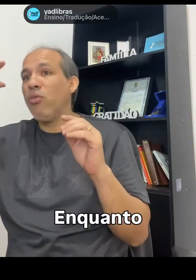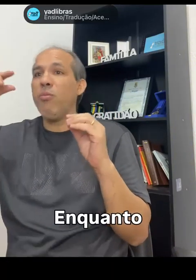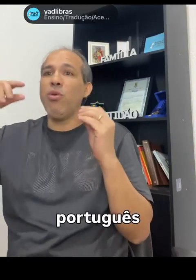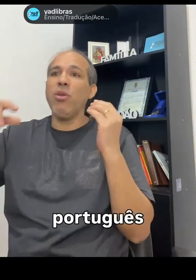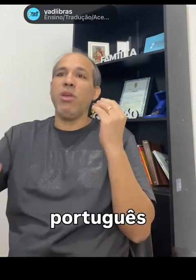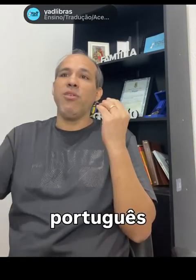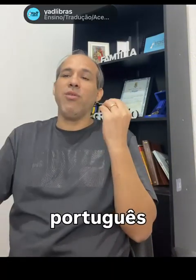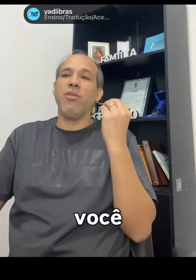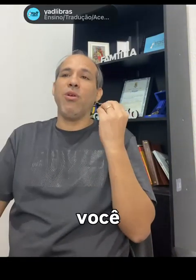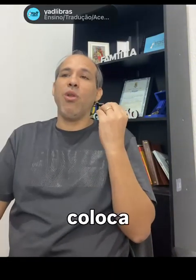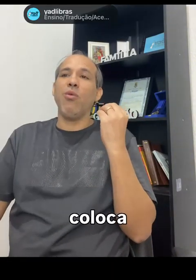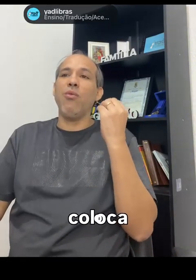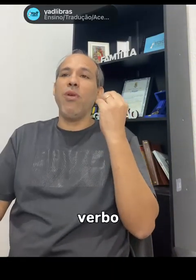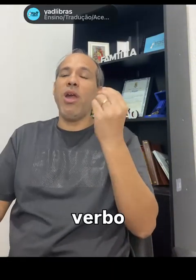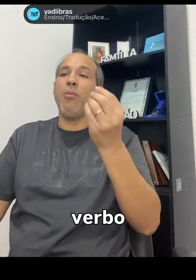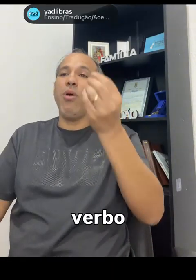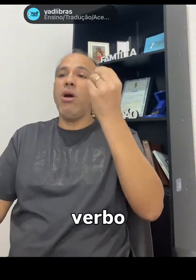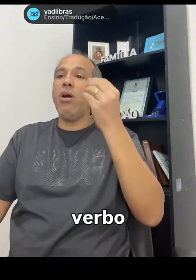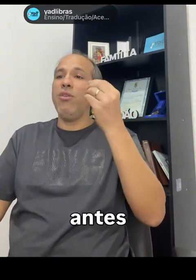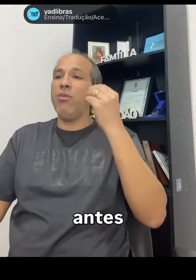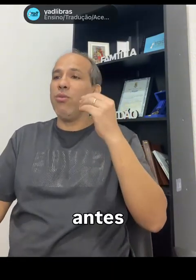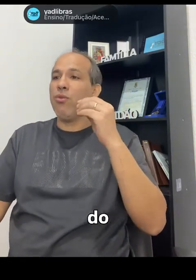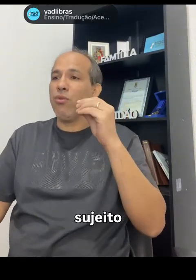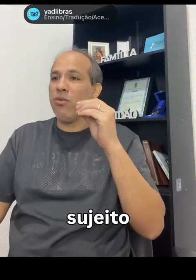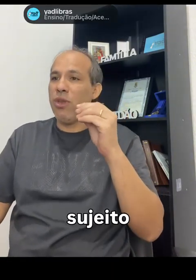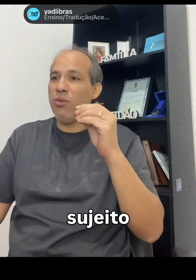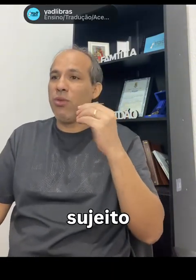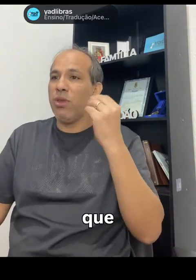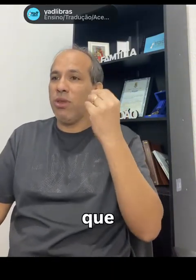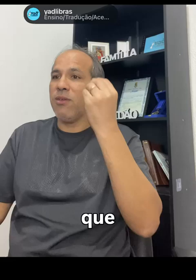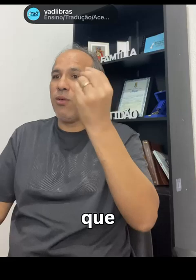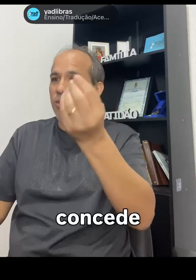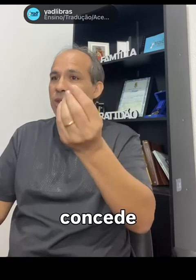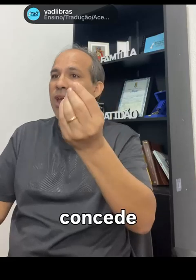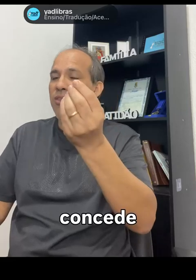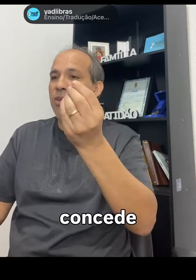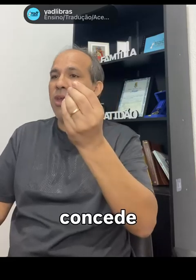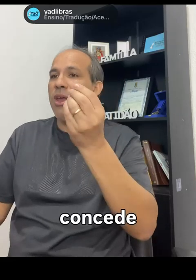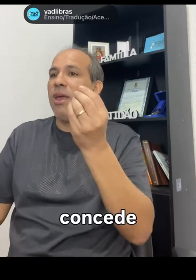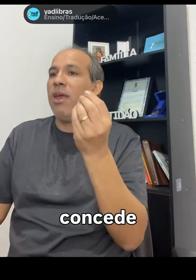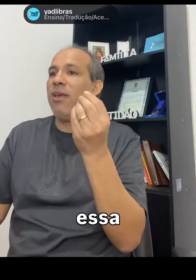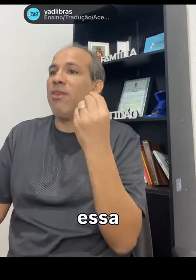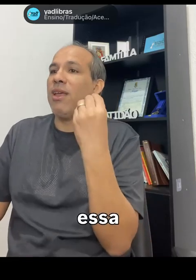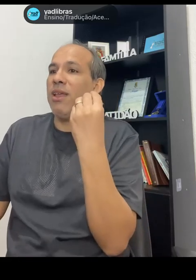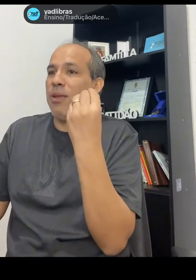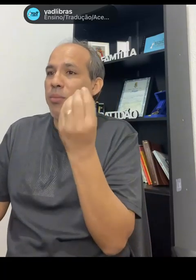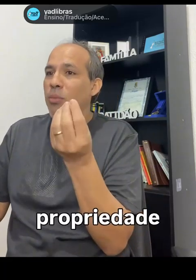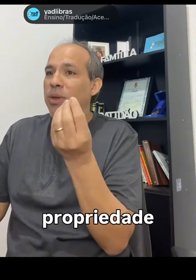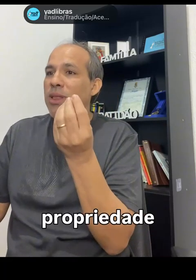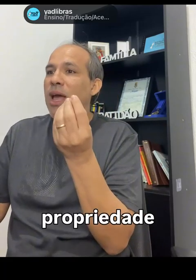em português você coloca o verbo antes do sujeito que concede essa